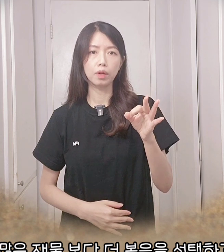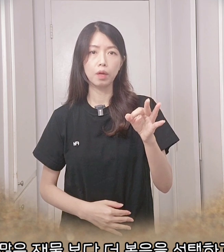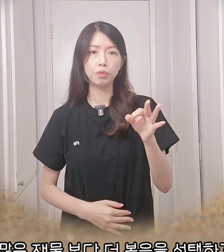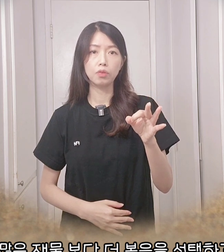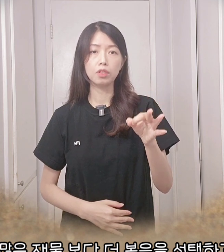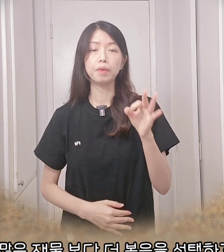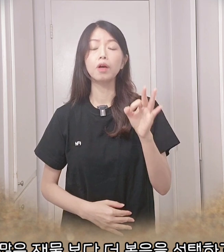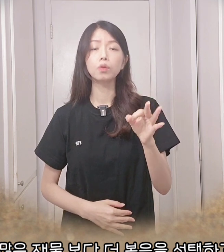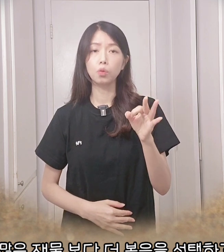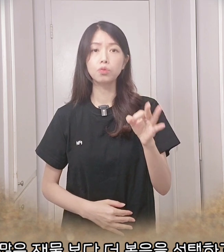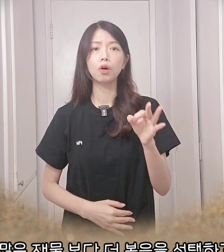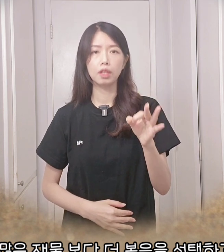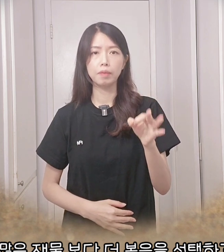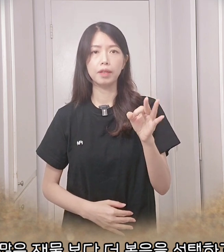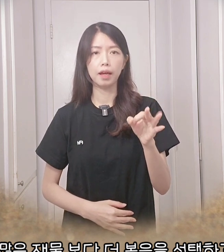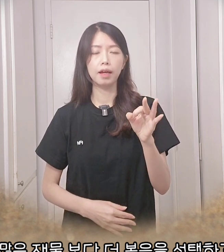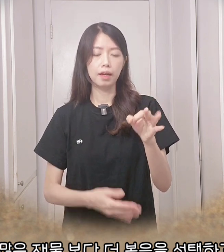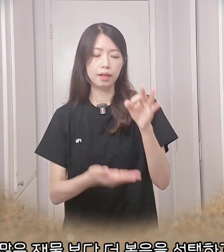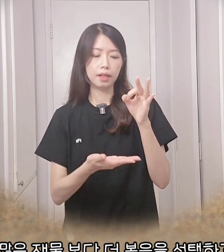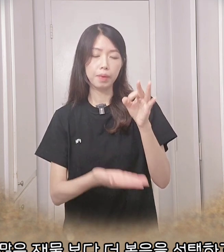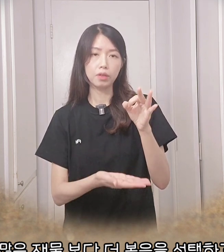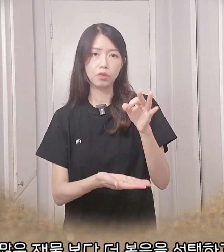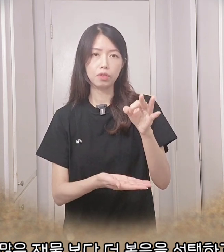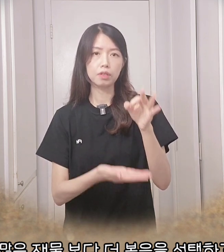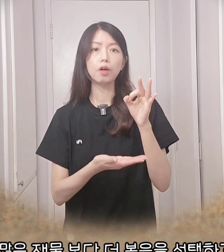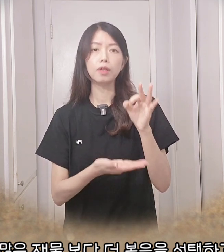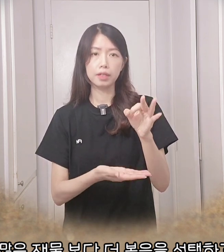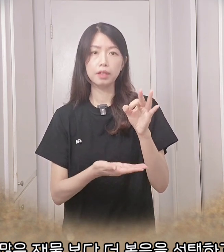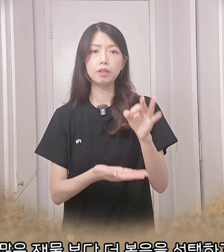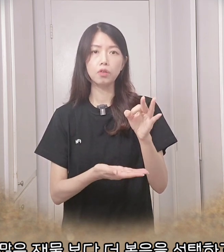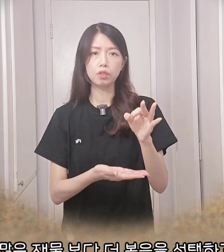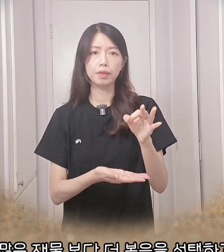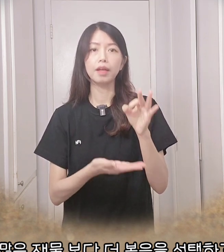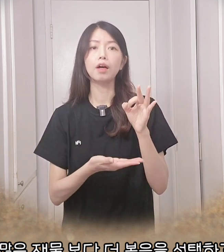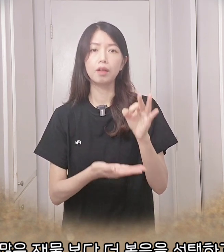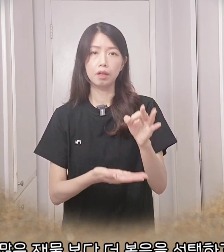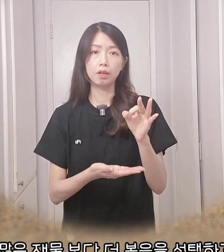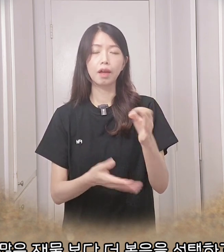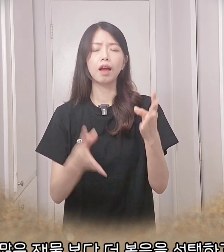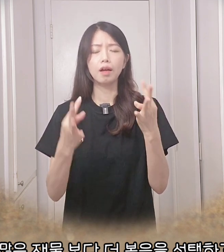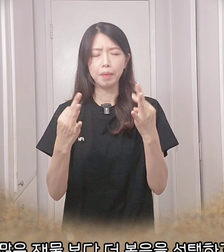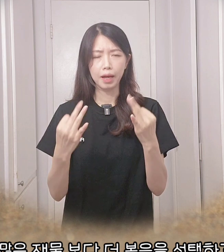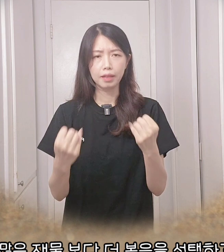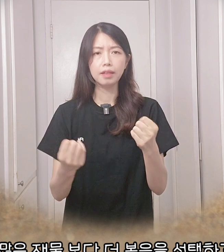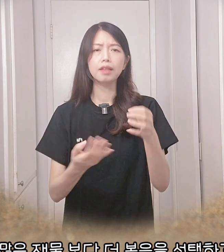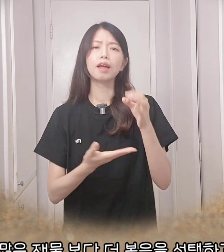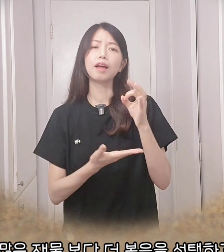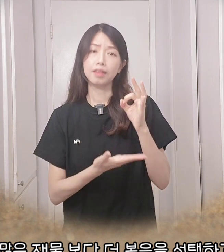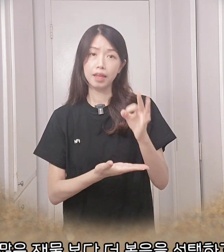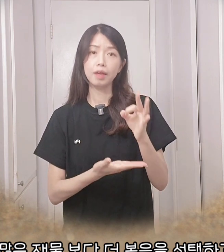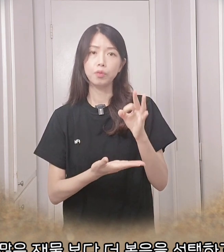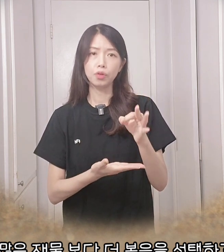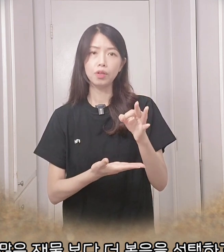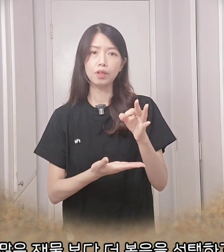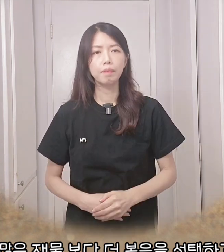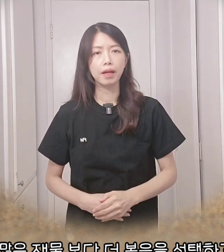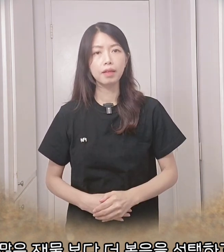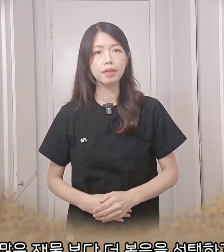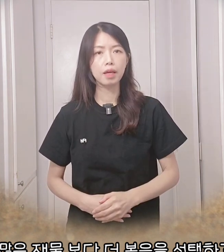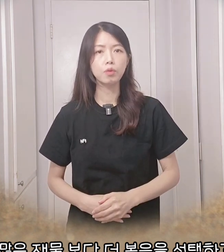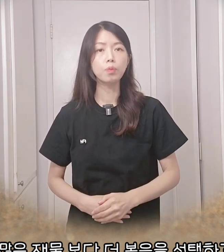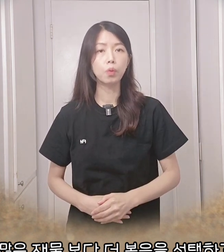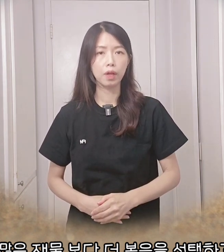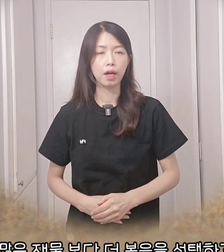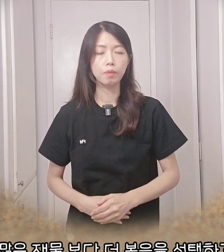검지를 동그랗게 붙여주시면 돈 수어가 됩니다. 살짝 받쳐주셔서 살짝 흔들어 주시면 돼요. 많은 재물.